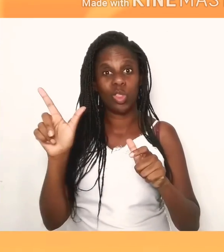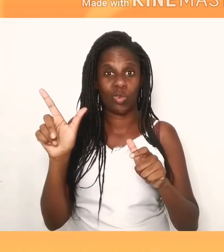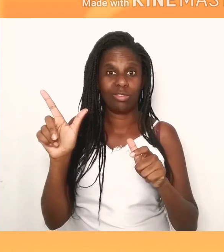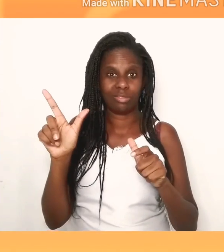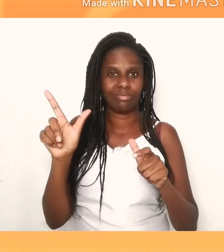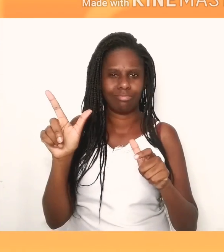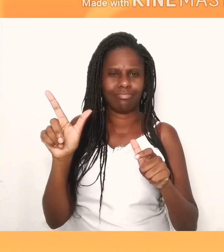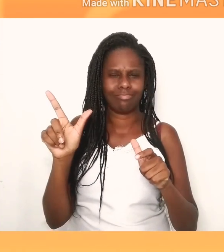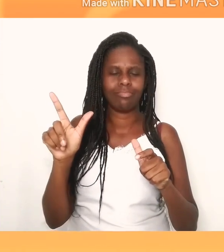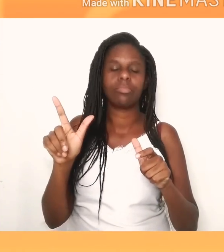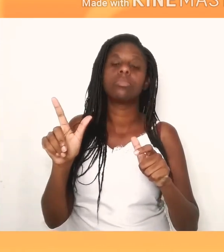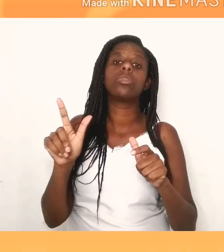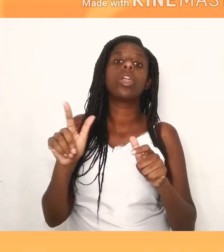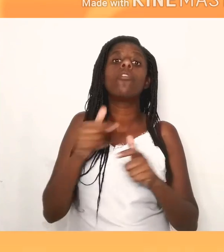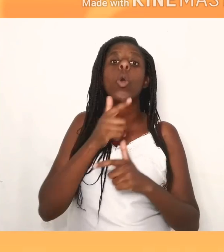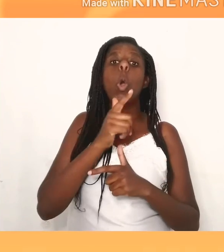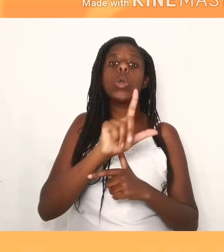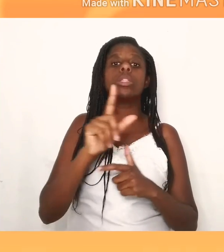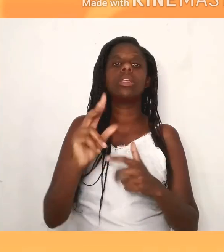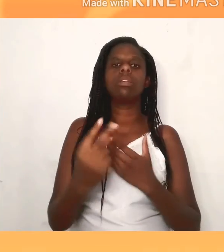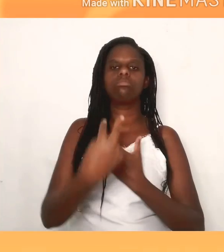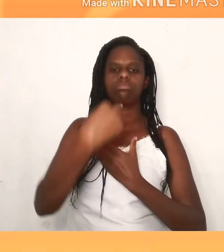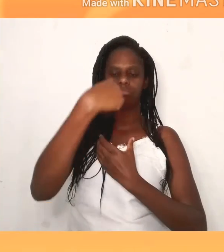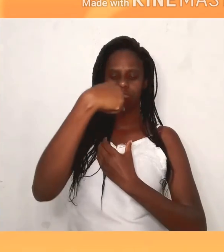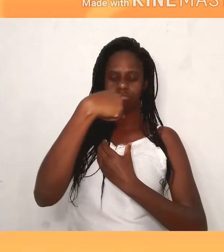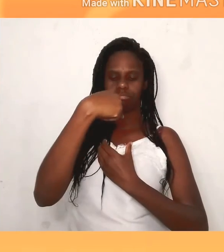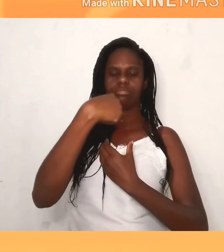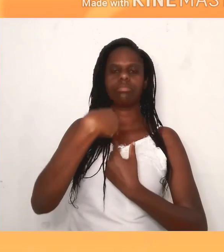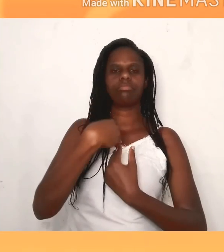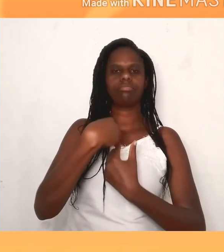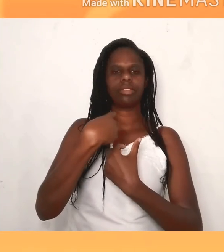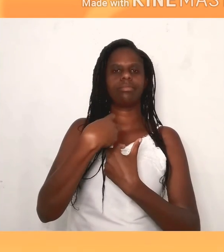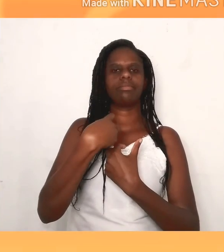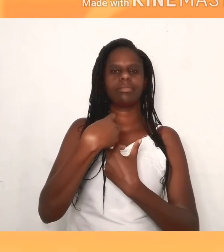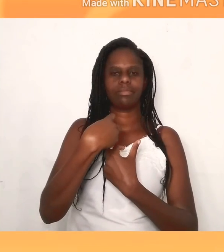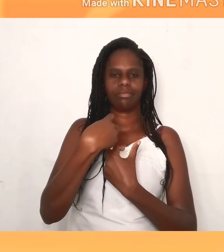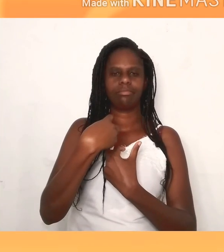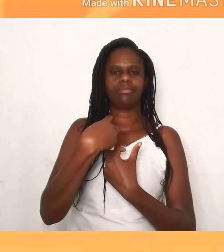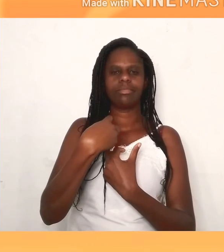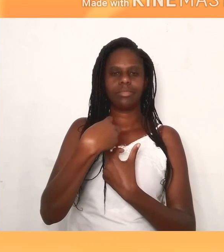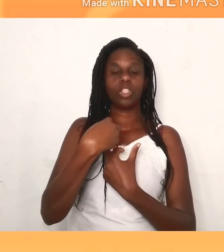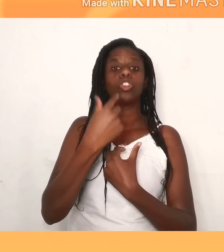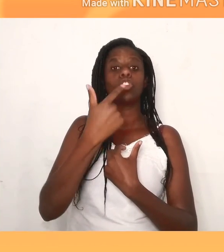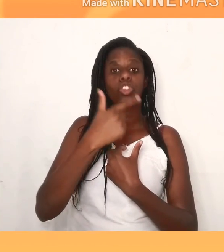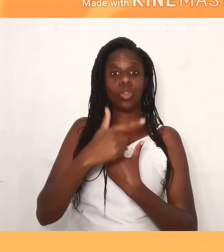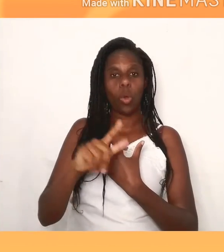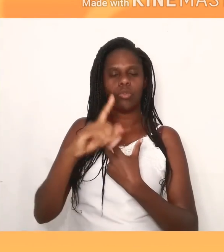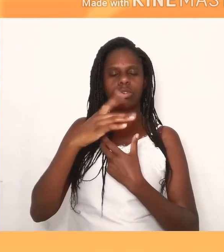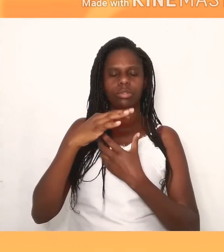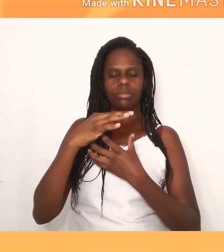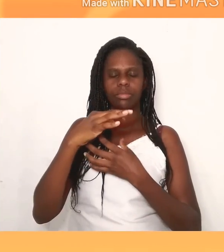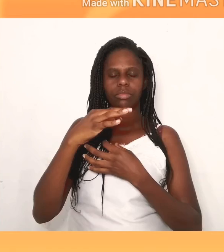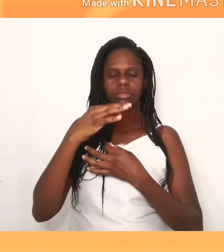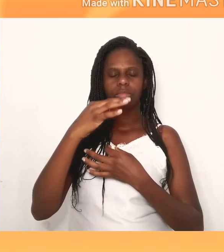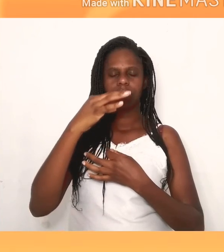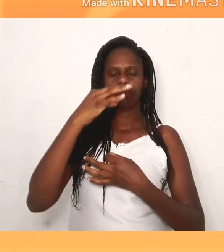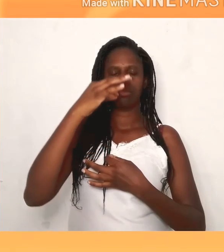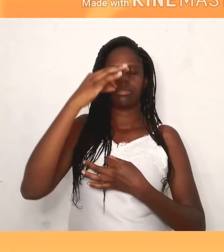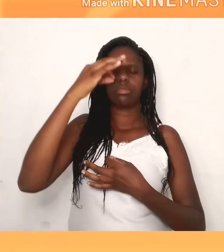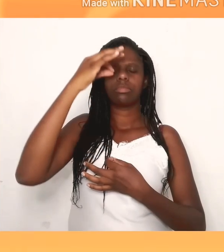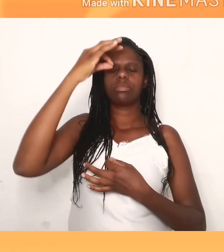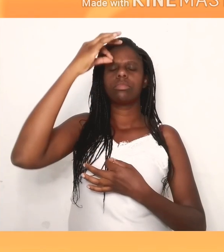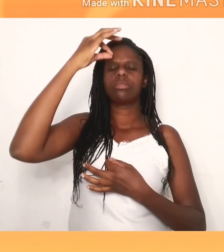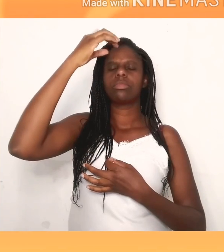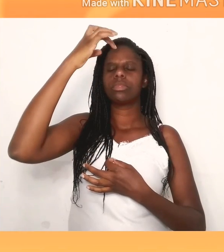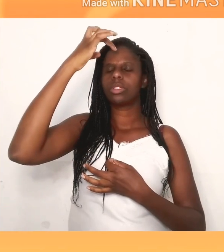aos poucos vai ter esse estalo de se observar de novo, para você ter de novo esse centro da